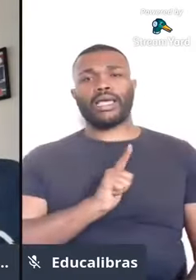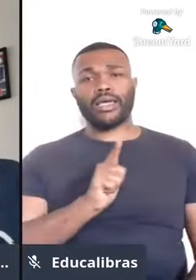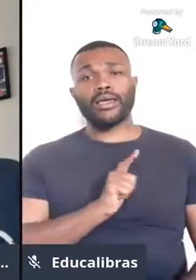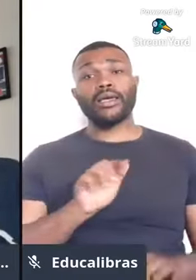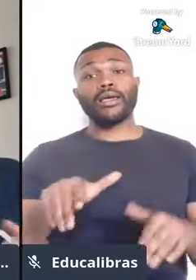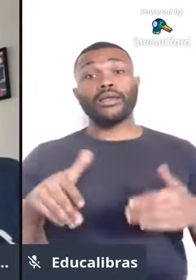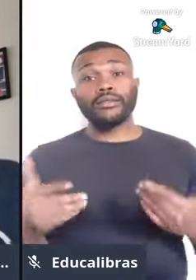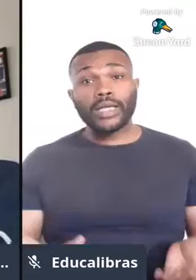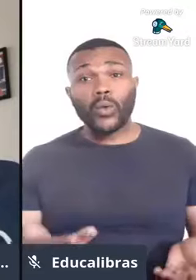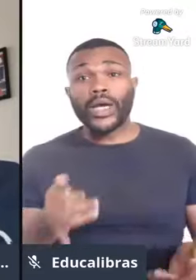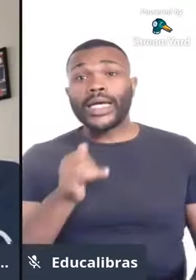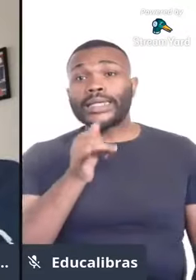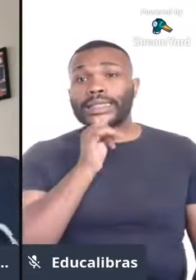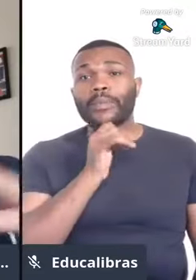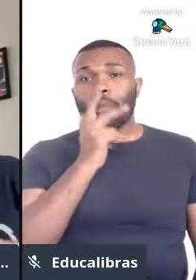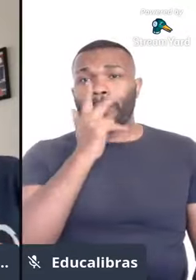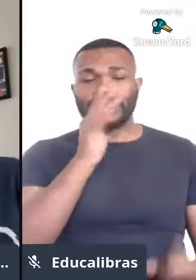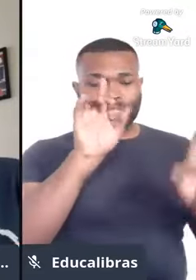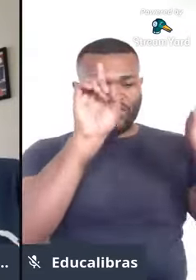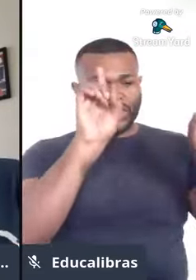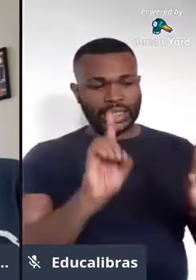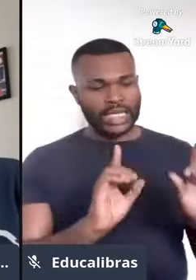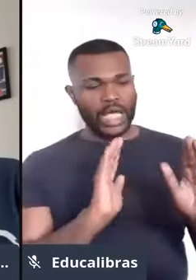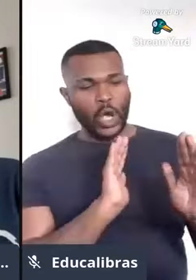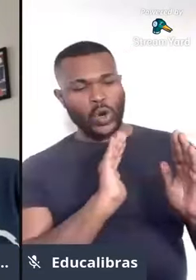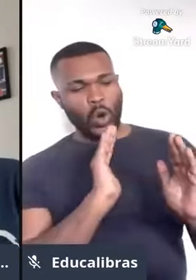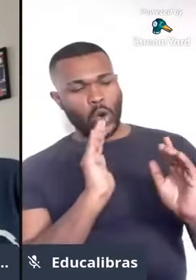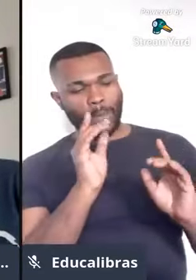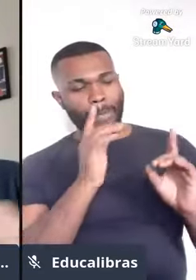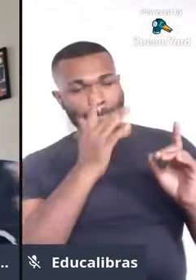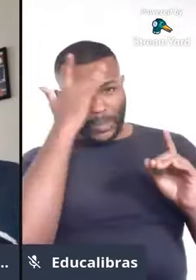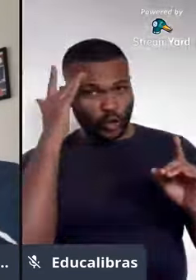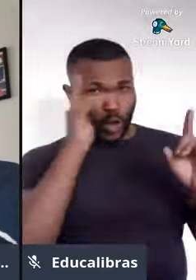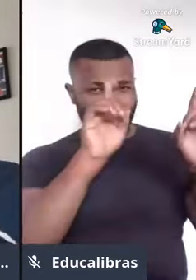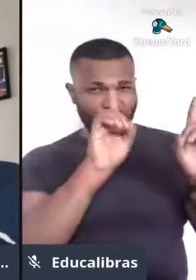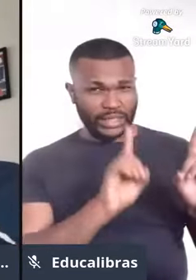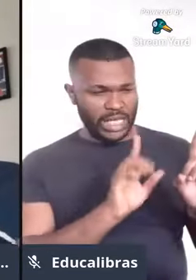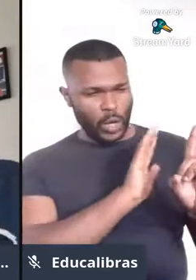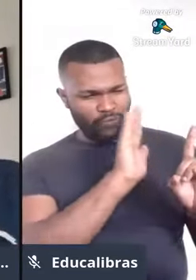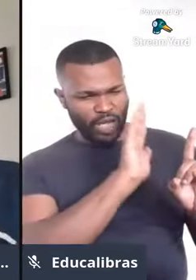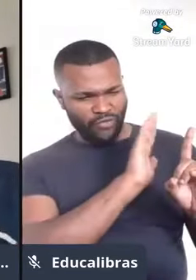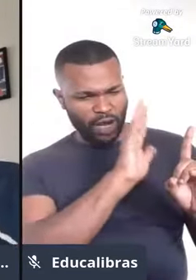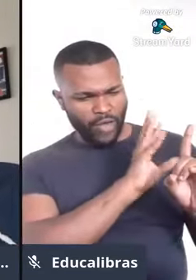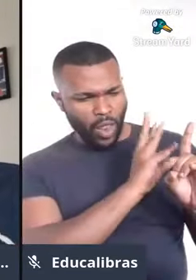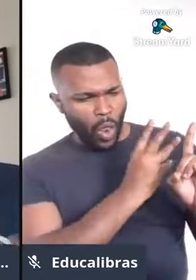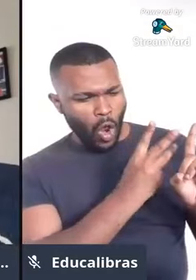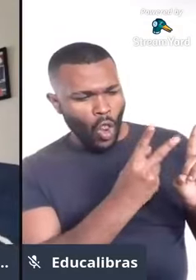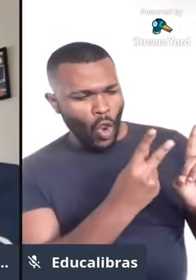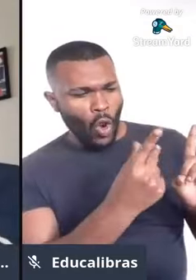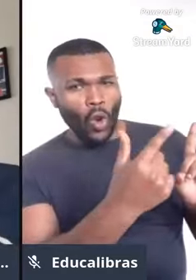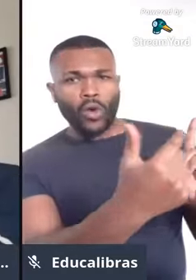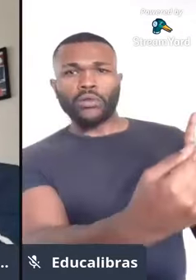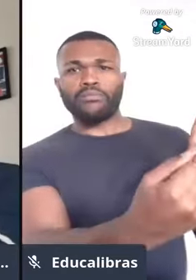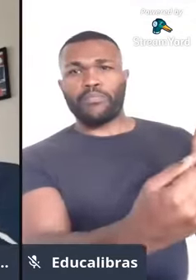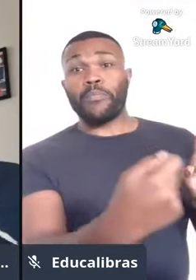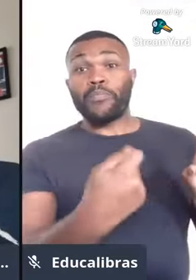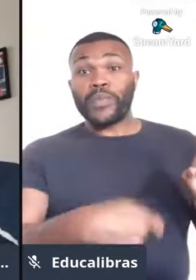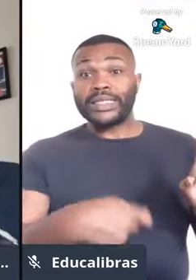de invisibilidade que cobre o universo da pessoa com deficiência, não só cobre como isola, não deixa ninguém